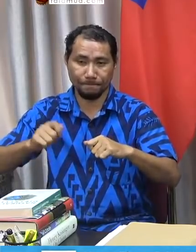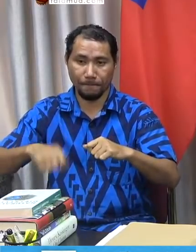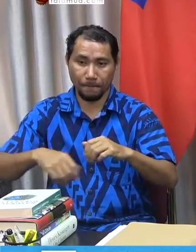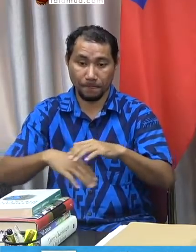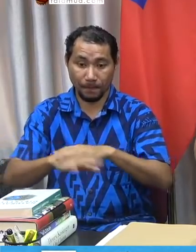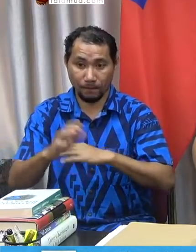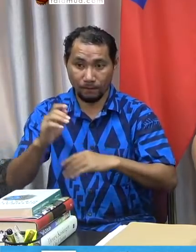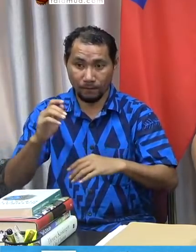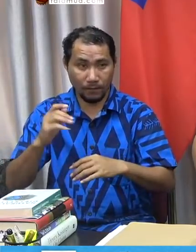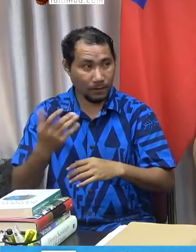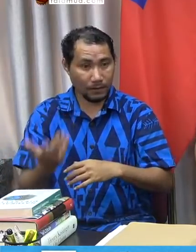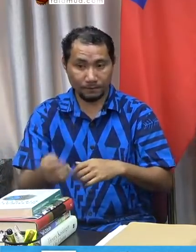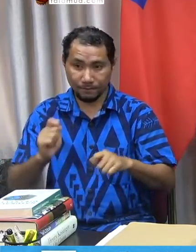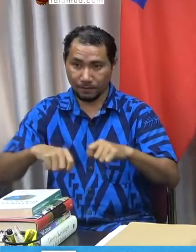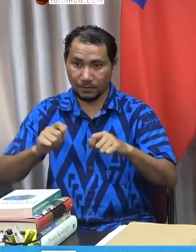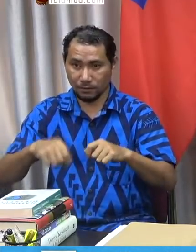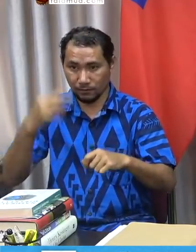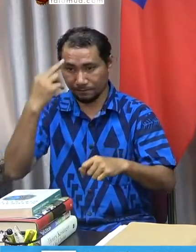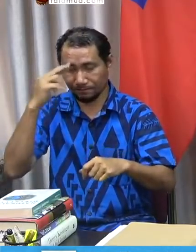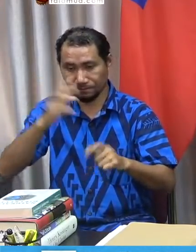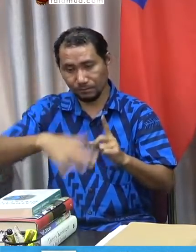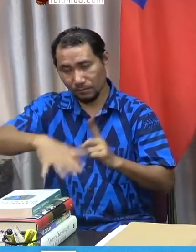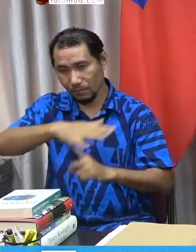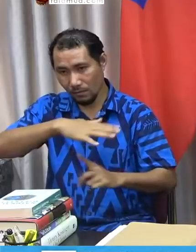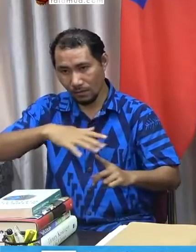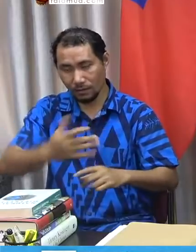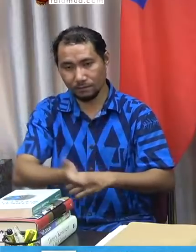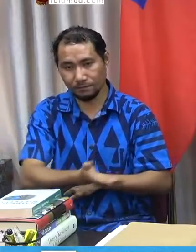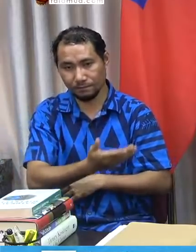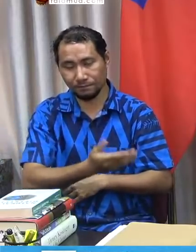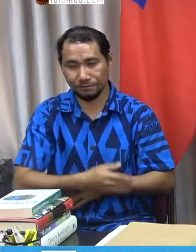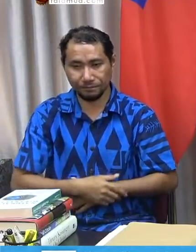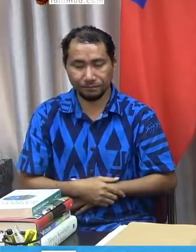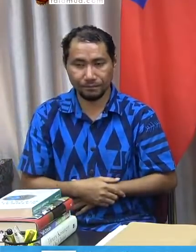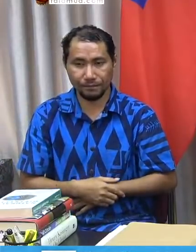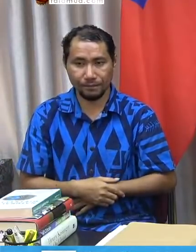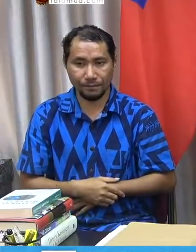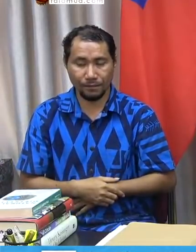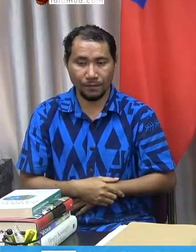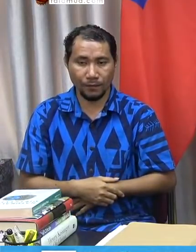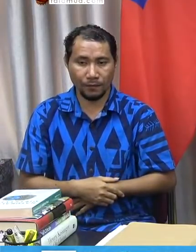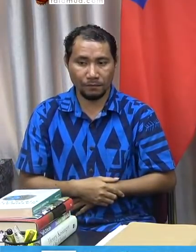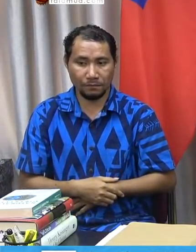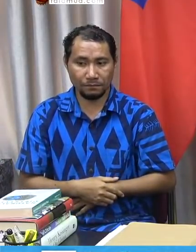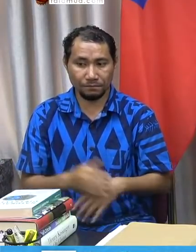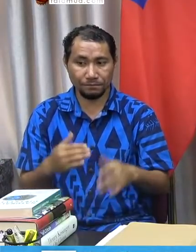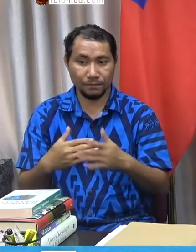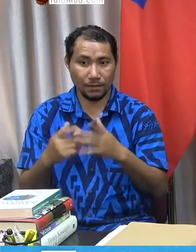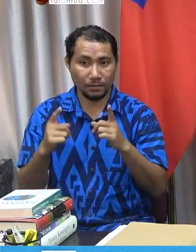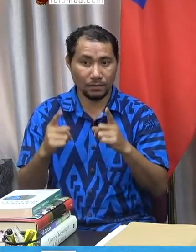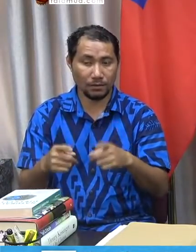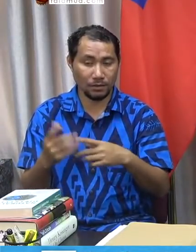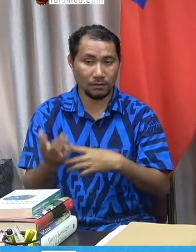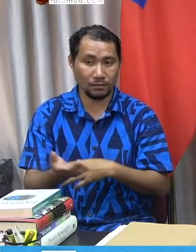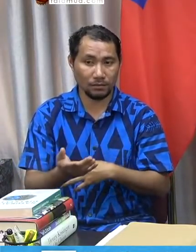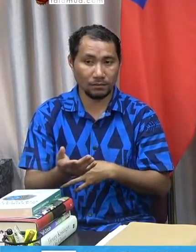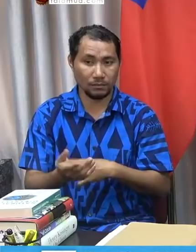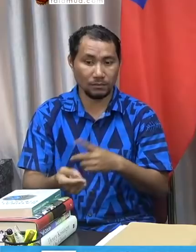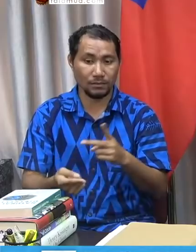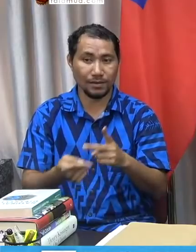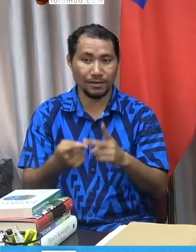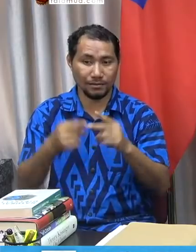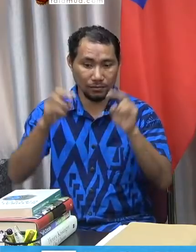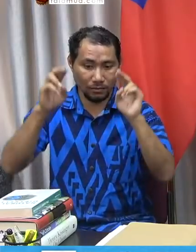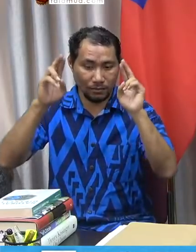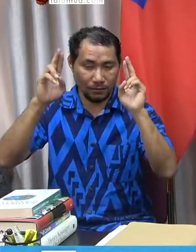tatou whaamasinoga lea o whanua masuafa. O lea fo'i ua tula'i mai se tasi o